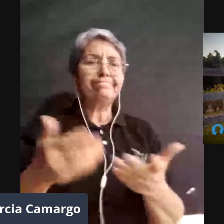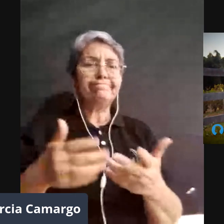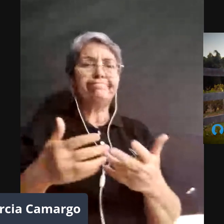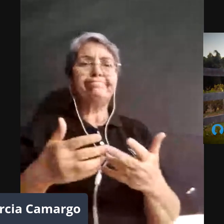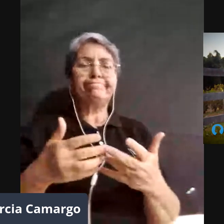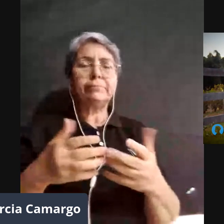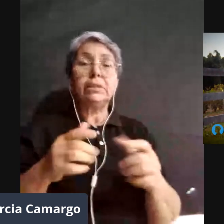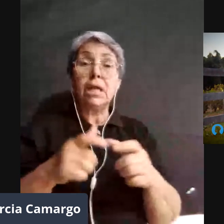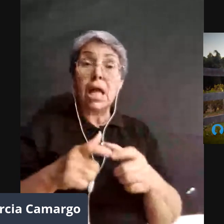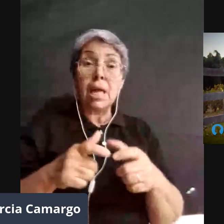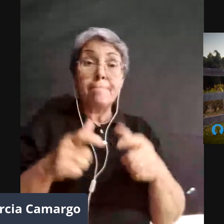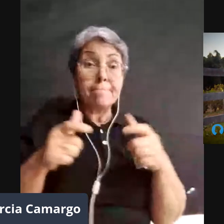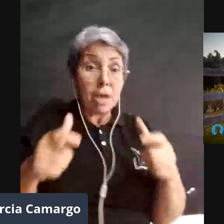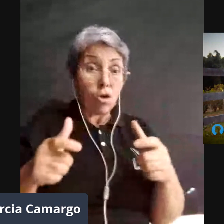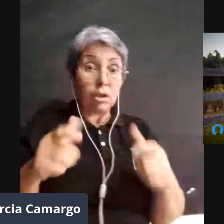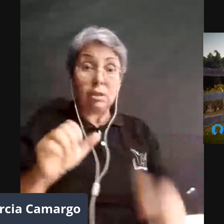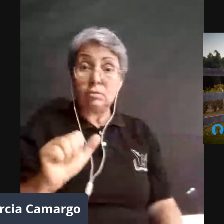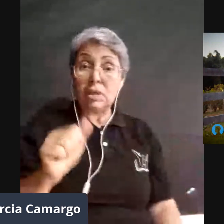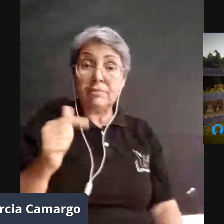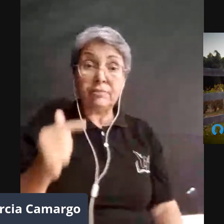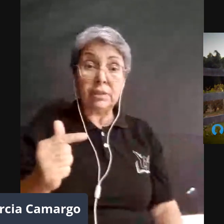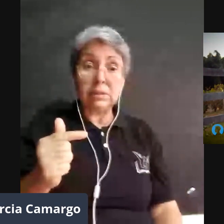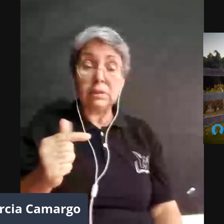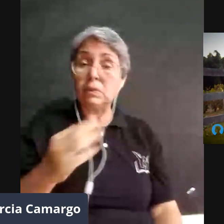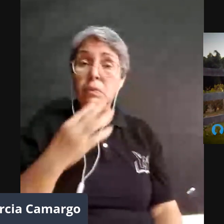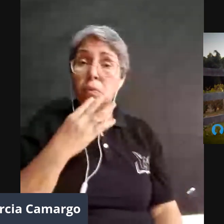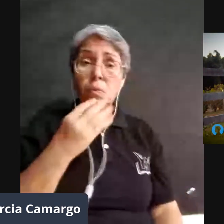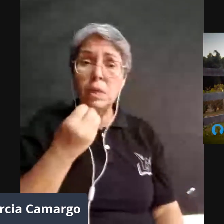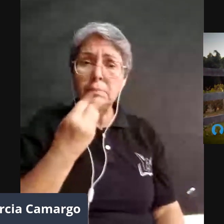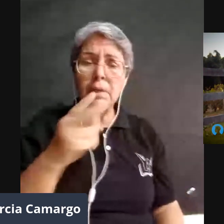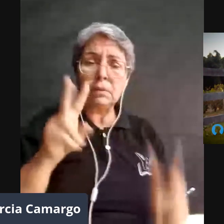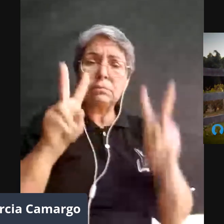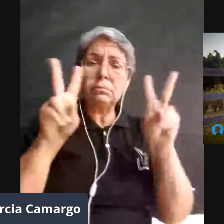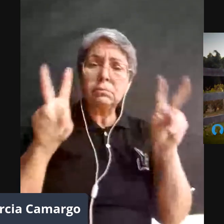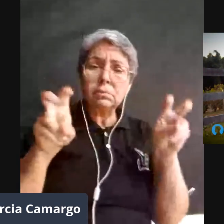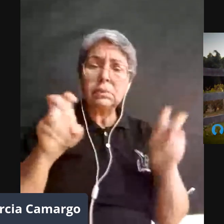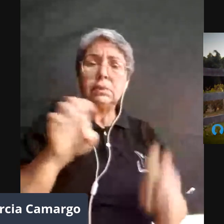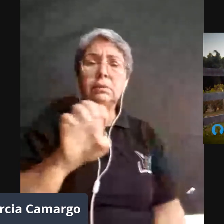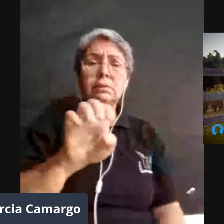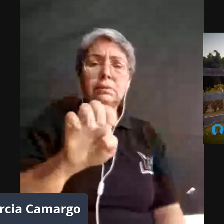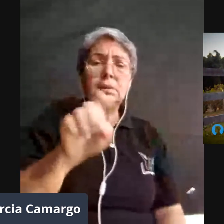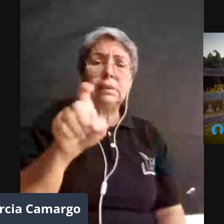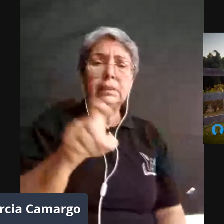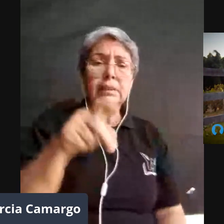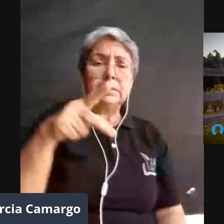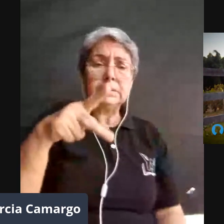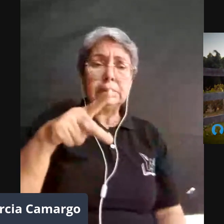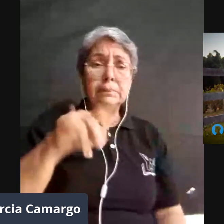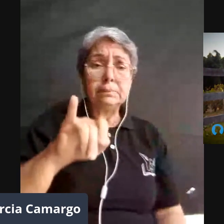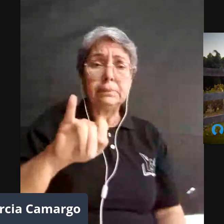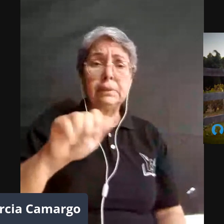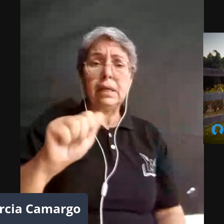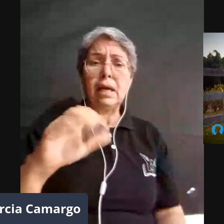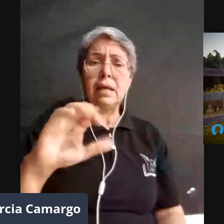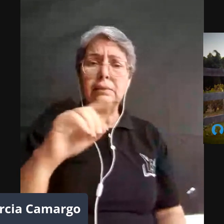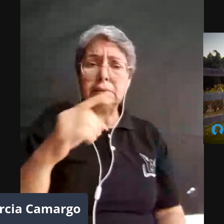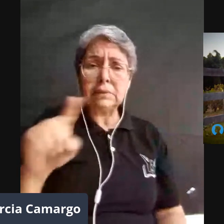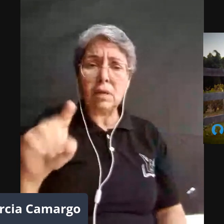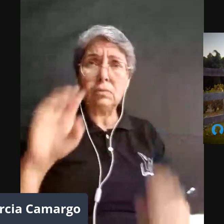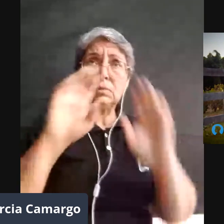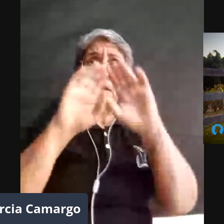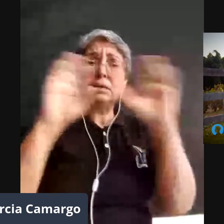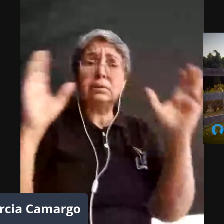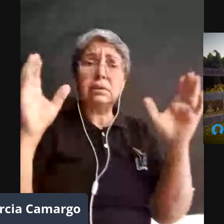não entendem muito bem o que é o dia da expiação celestial? E o que esse dia da expiação tem a ver com